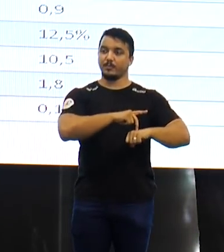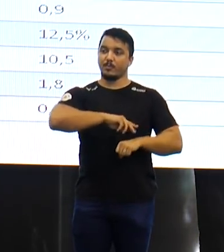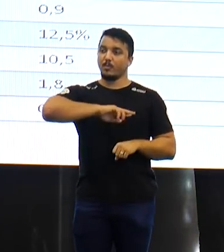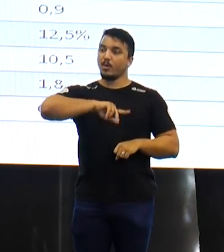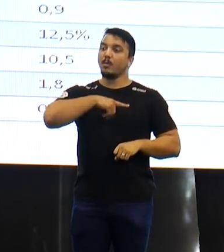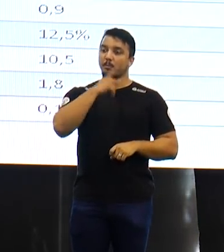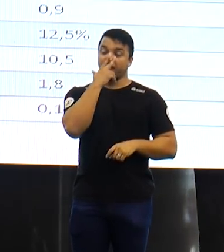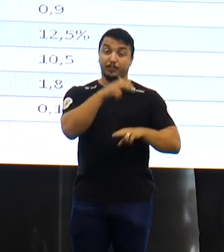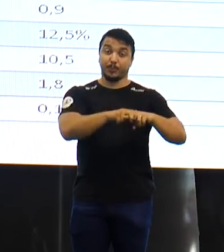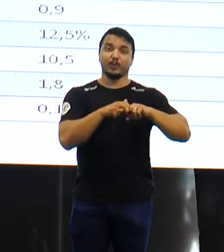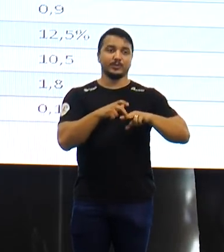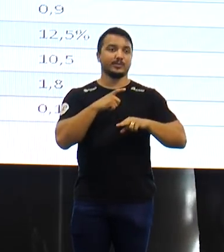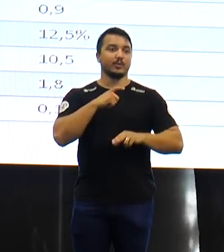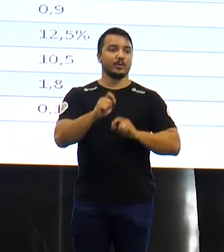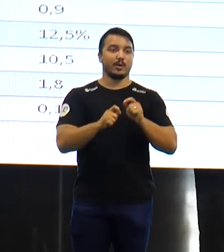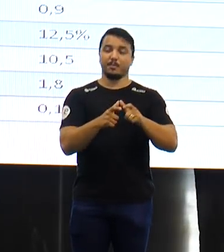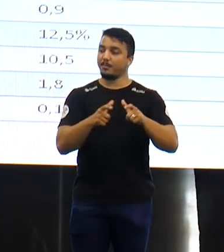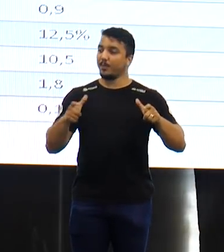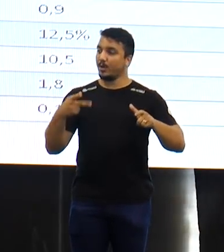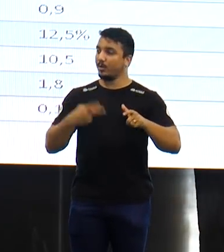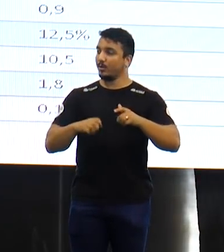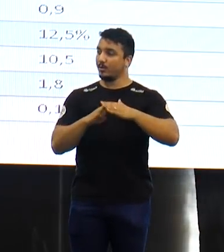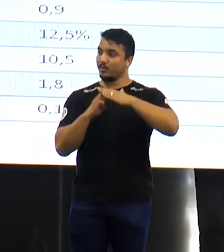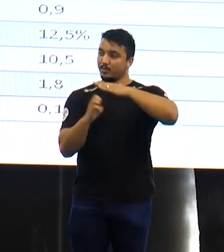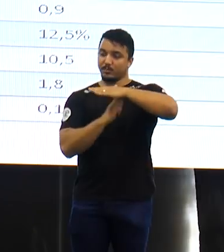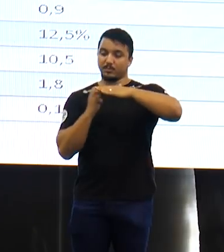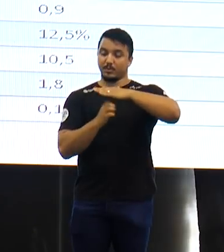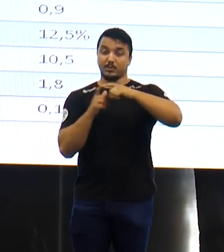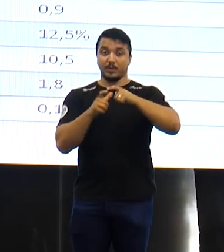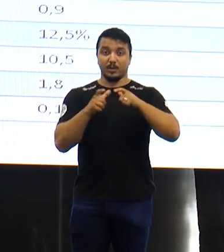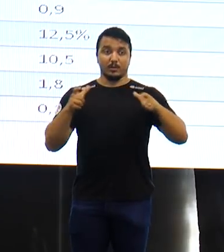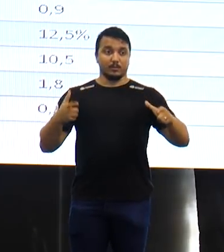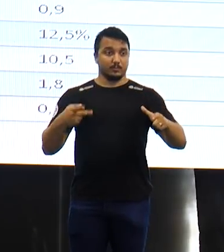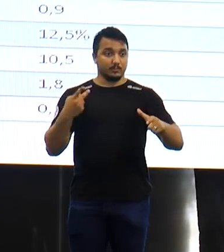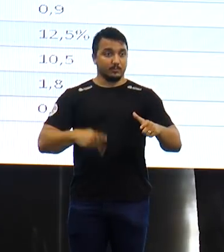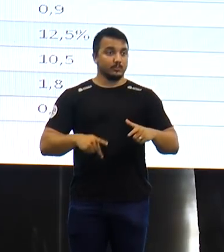à toa que nós temos a maior empresa, a maior